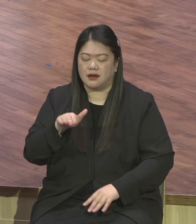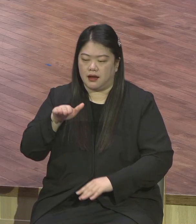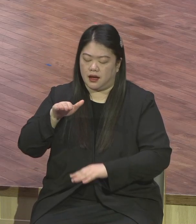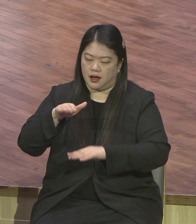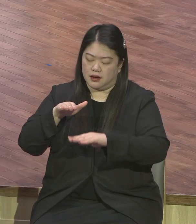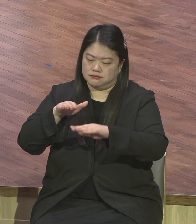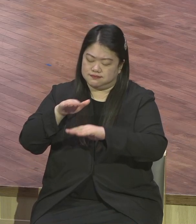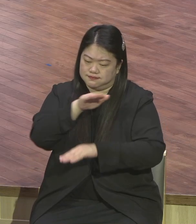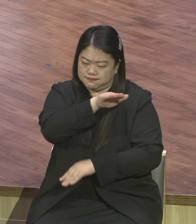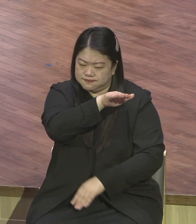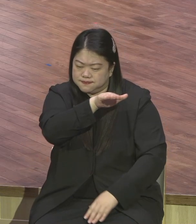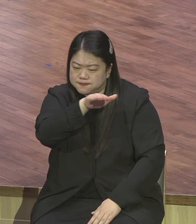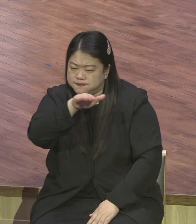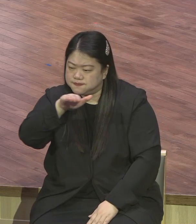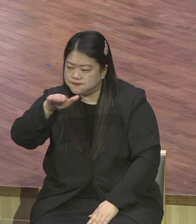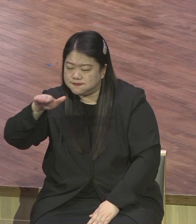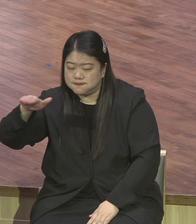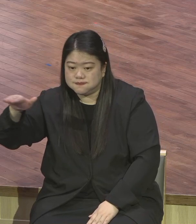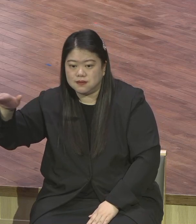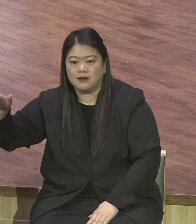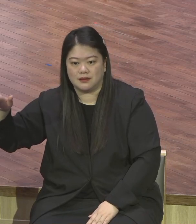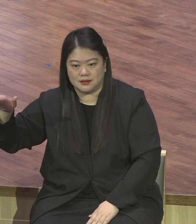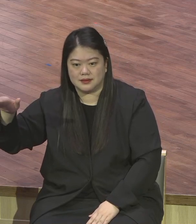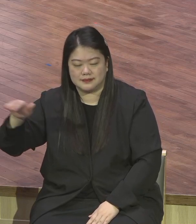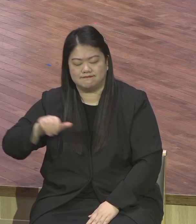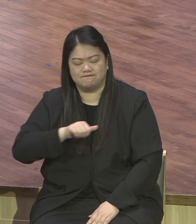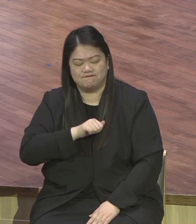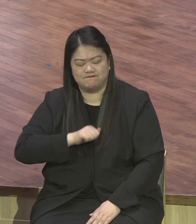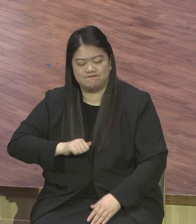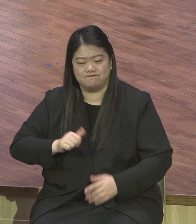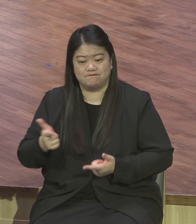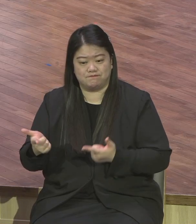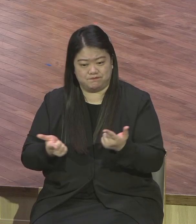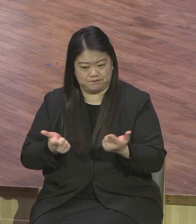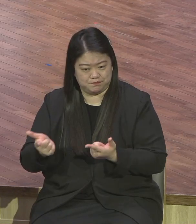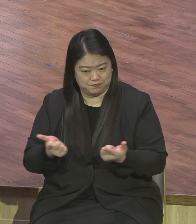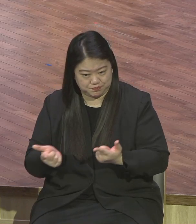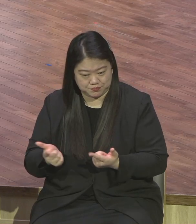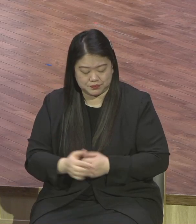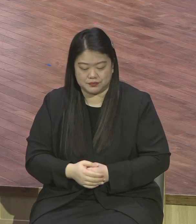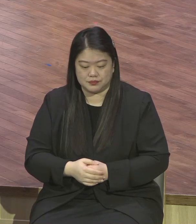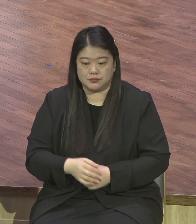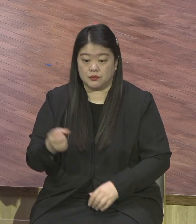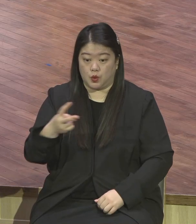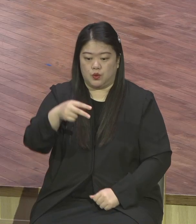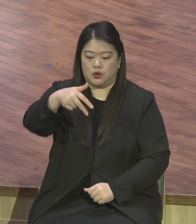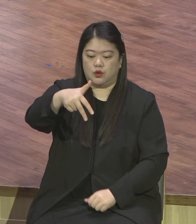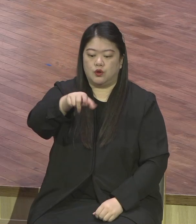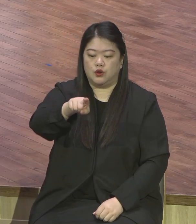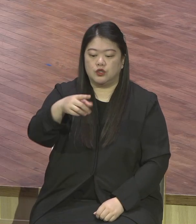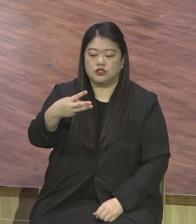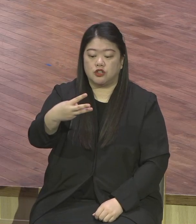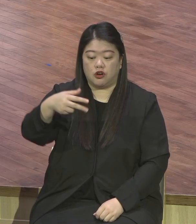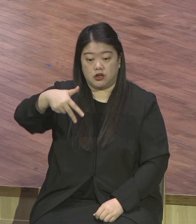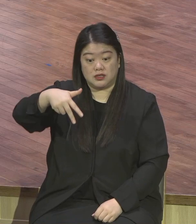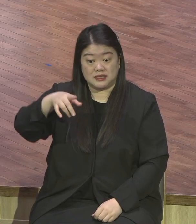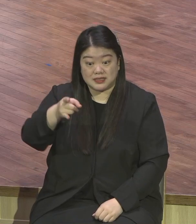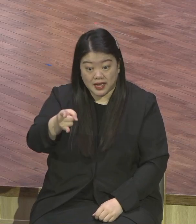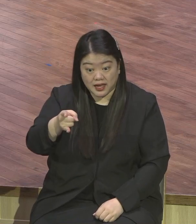있는. 절제는 자신을 다스릴 줄 아는 능력을 말합니다. 자신을 다스려.